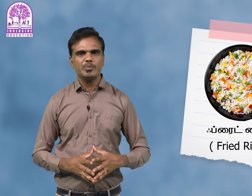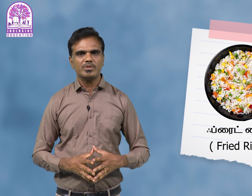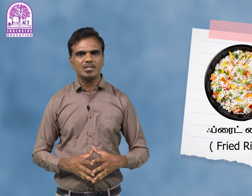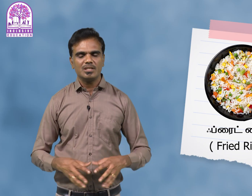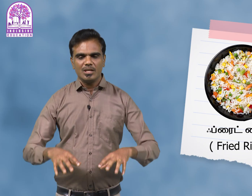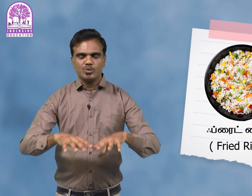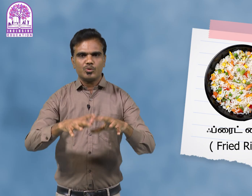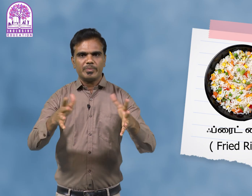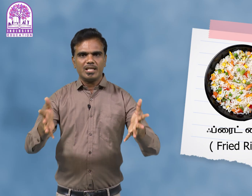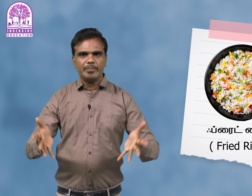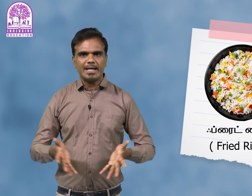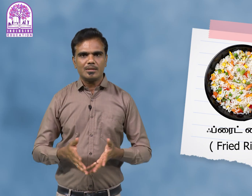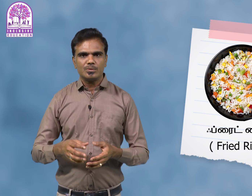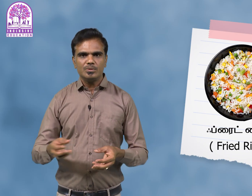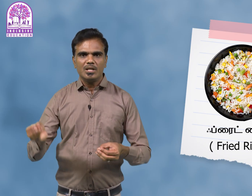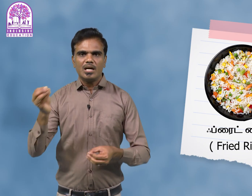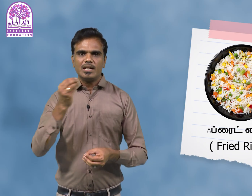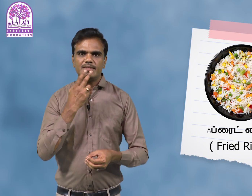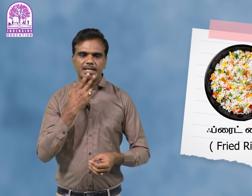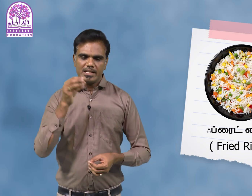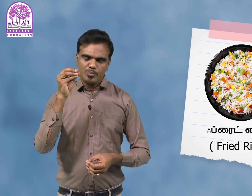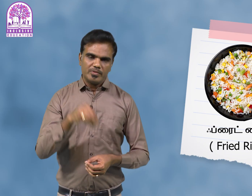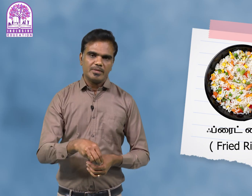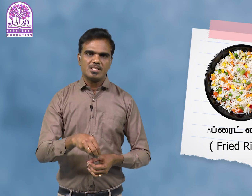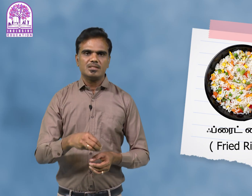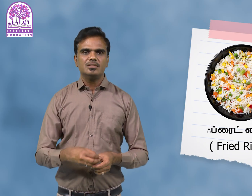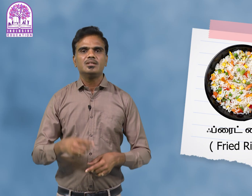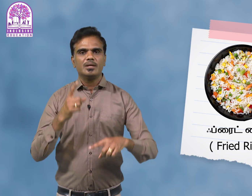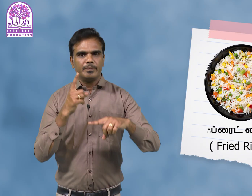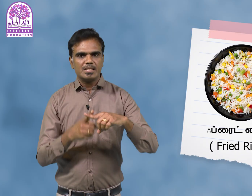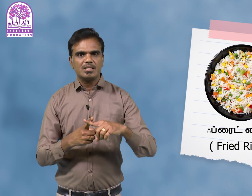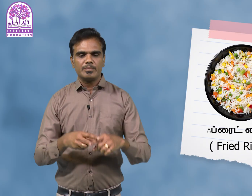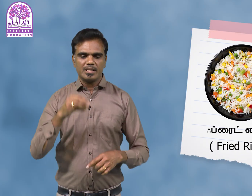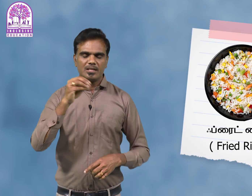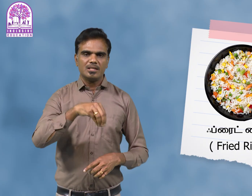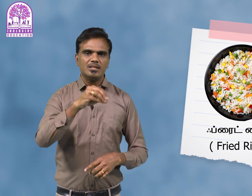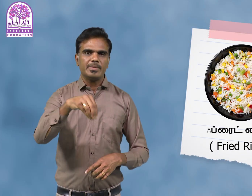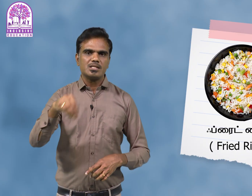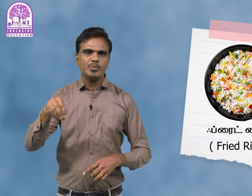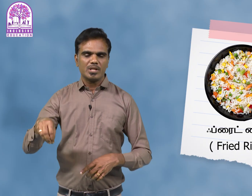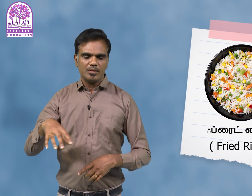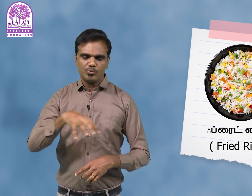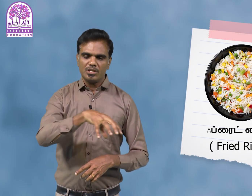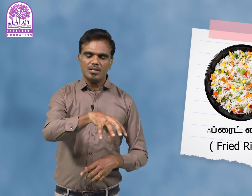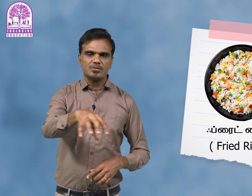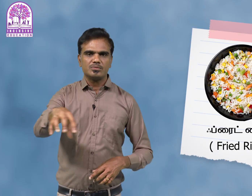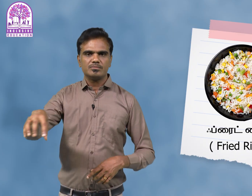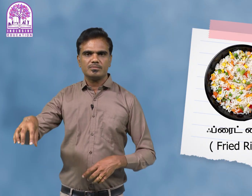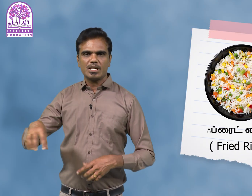போடுவாங்க, ஸோ ஒரு பெரிய பேன் இருக்கும், அதில் வந்து ரைஸ் போடுவாங்க ஃபஸ்ட்டு, ப்ளஸ் அதுக்கப்புறம் எனக்கான மசாலா பவுடர்லாம் ஃபுல்லாக கப்பில்